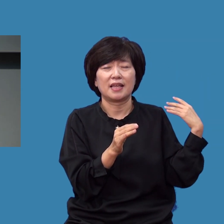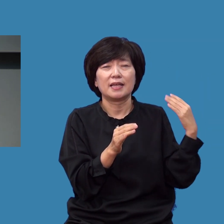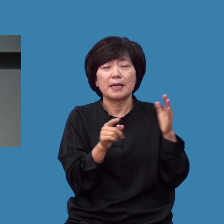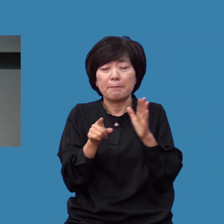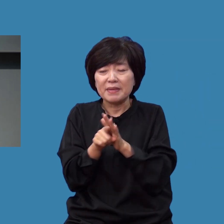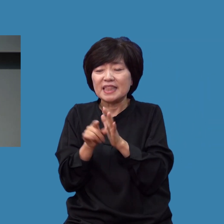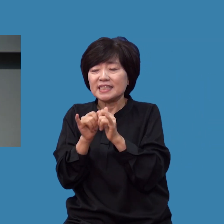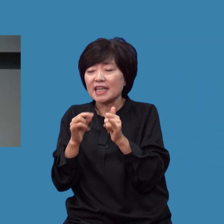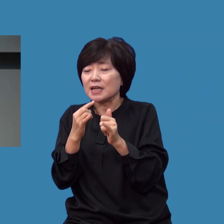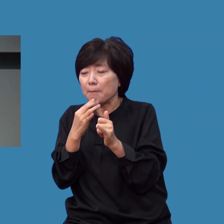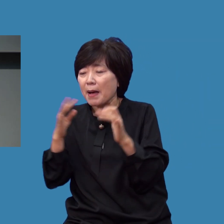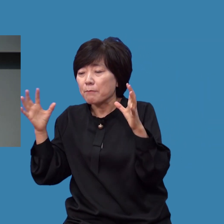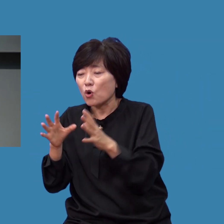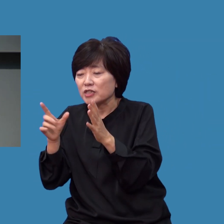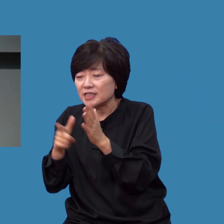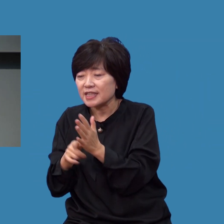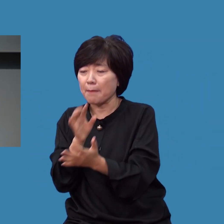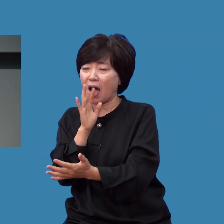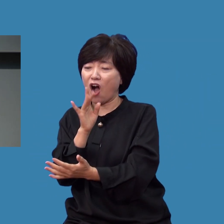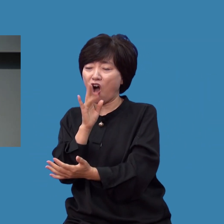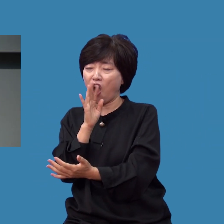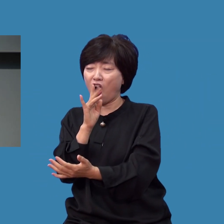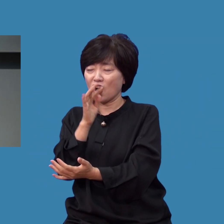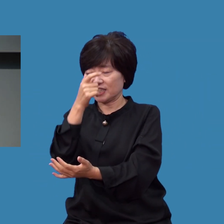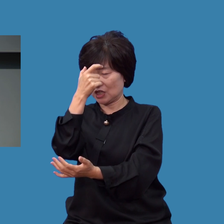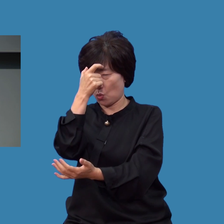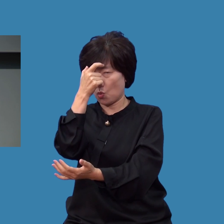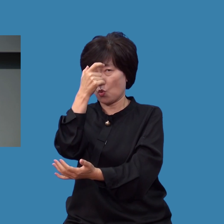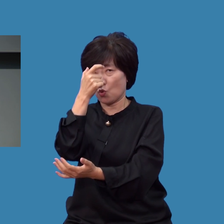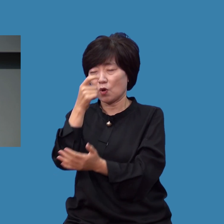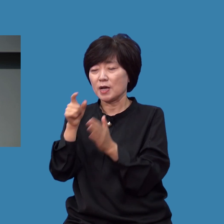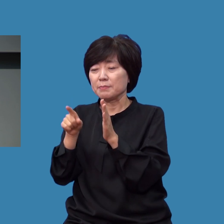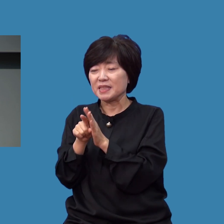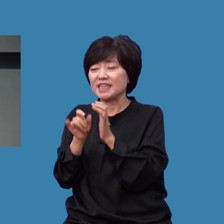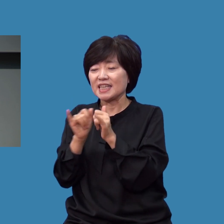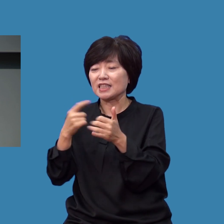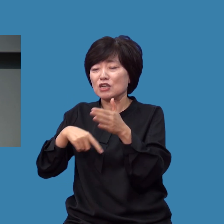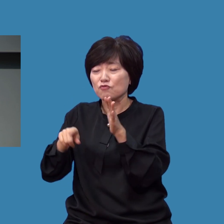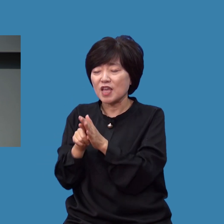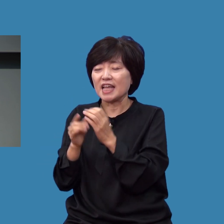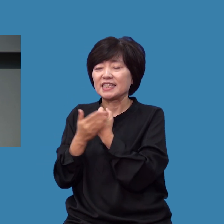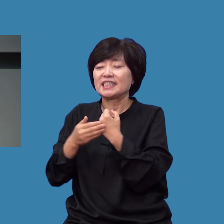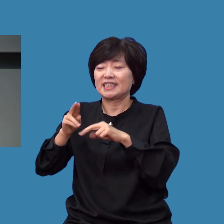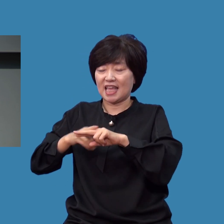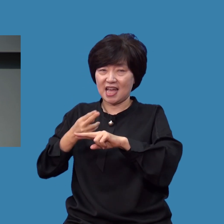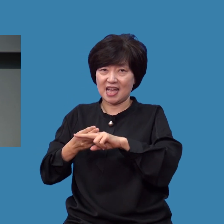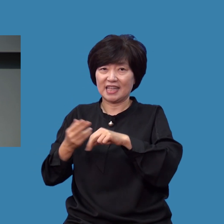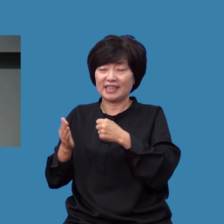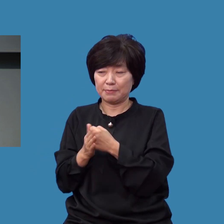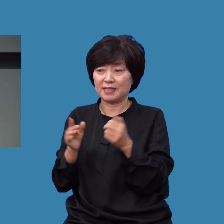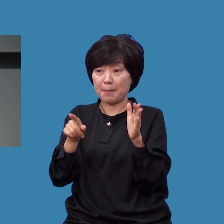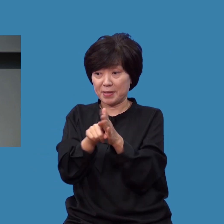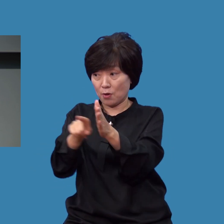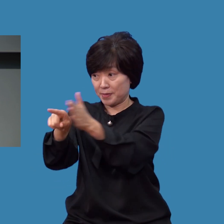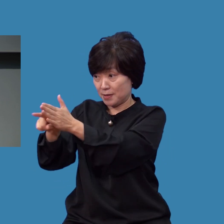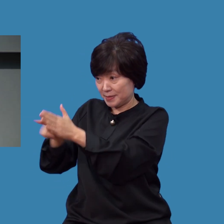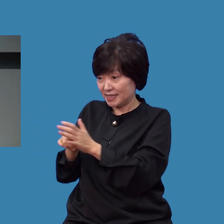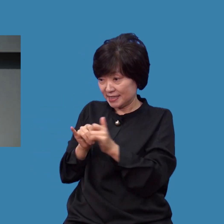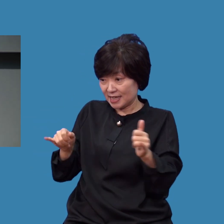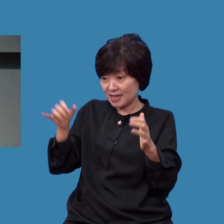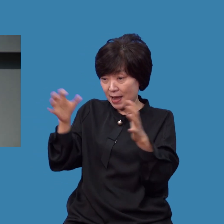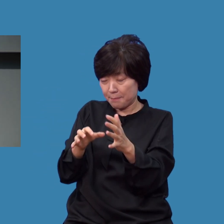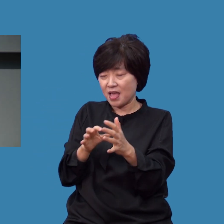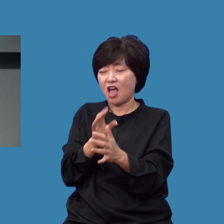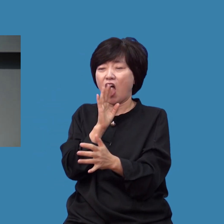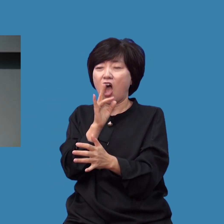믿는 사람들끼리 있을 때 해라, 이런 뜻이죠. 방언은 믿는 자들을 위한 은사니까 믿는 사람들끼리 있을 때 해라.